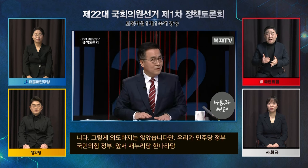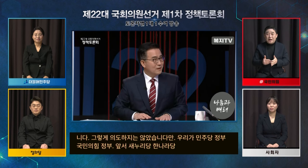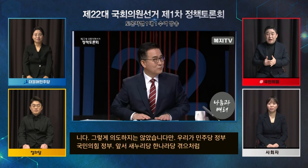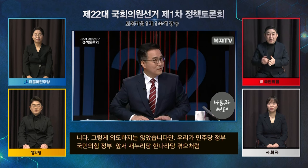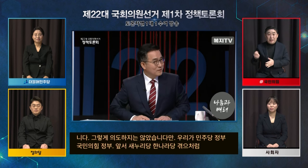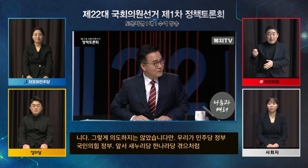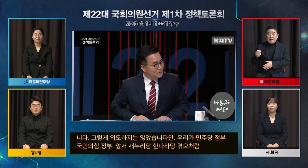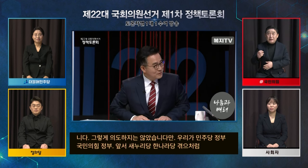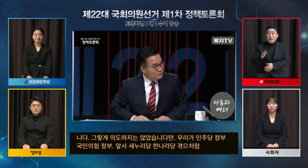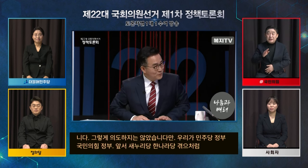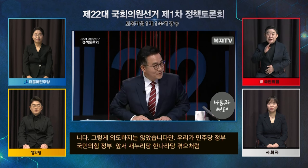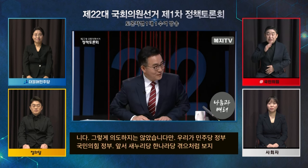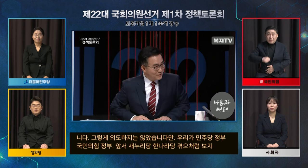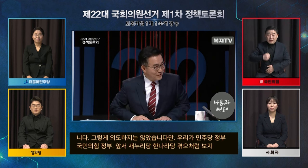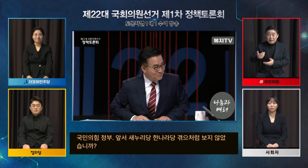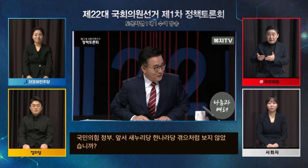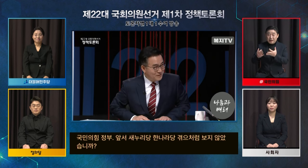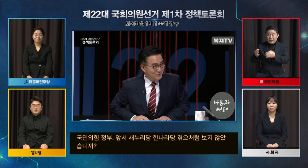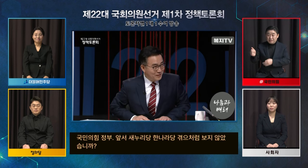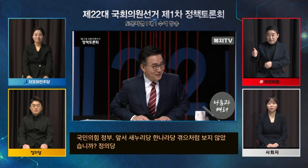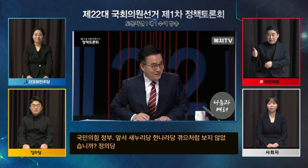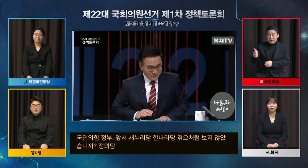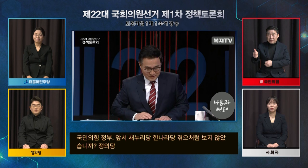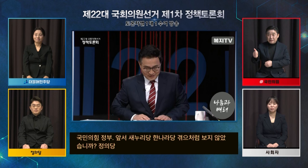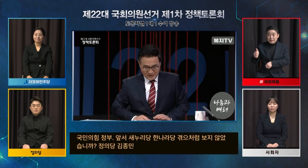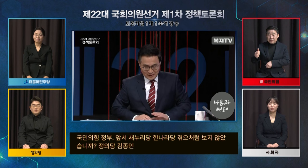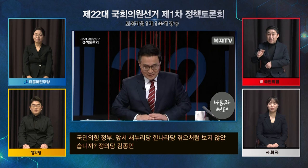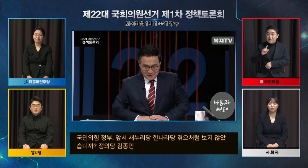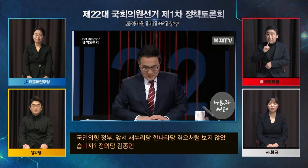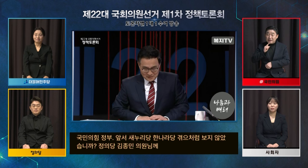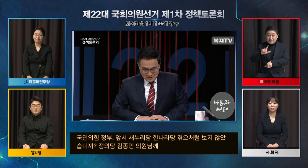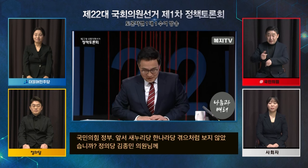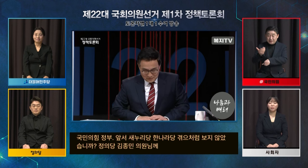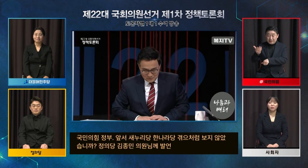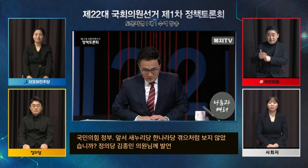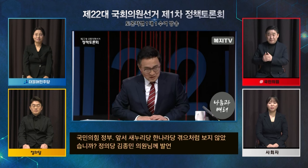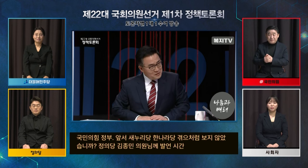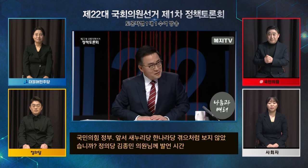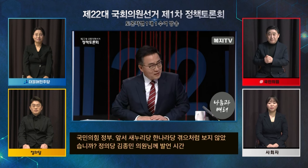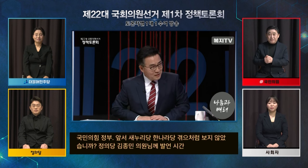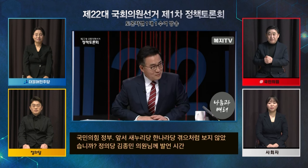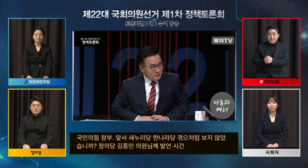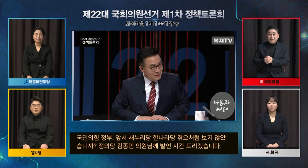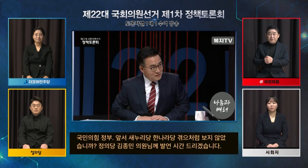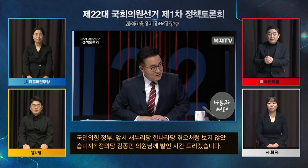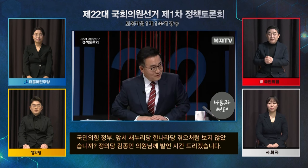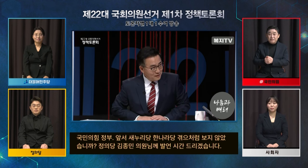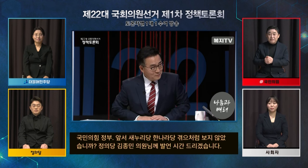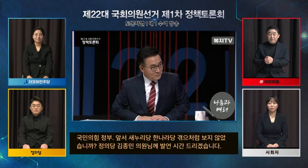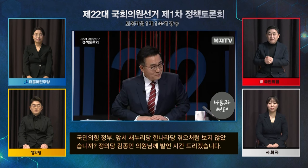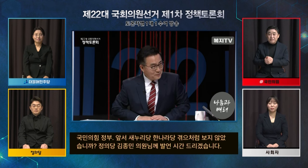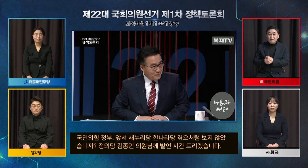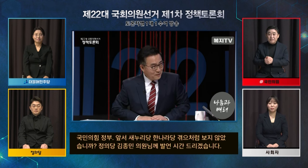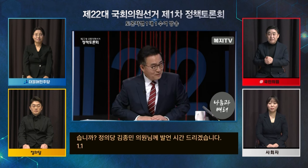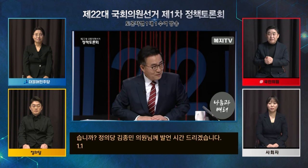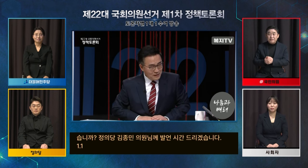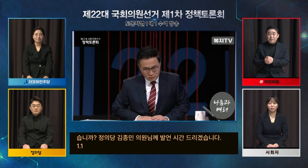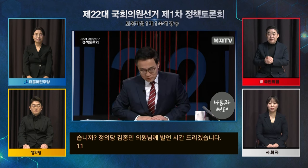다시 정의당 우리 김종현 의장님께 바른 시간 드릴게요. 하나도 없으니까. 1.1 사퇴하십니까? 1.1 사퇴?